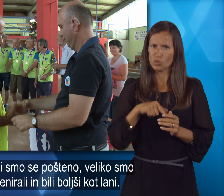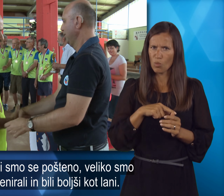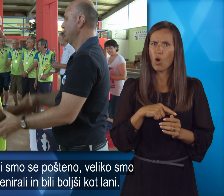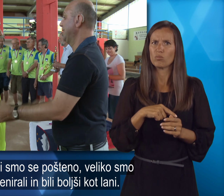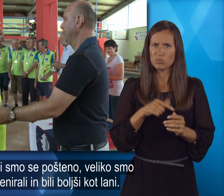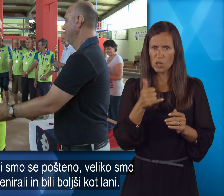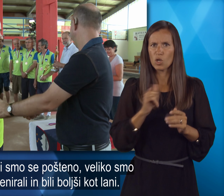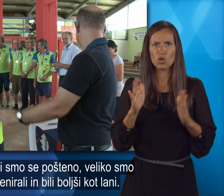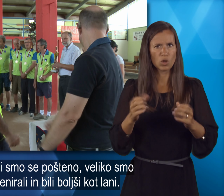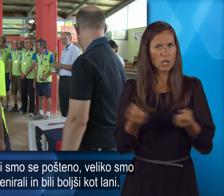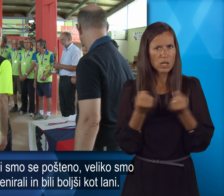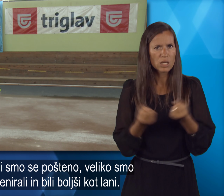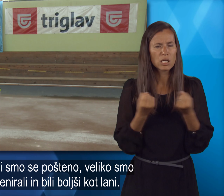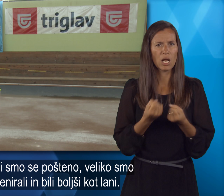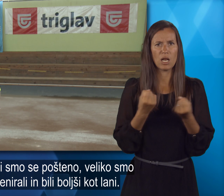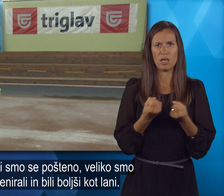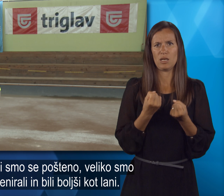veliko se trenirali